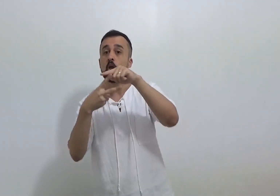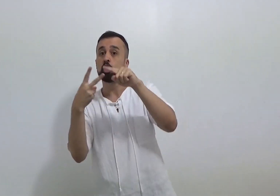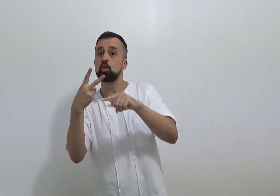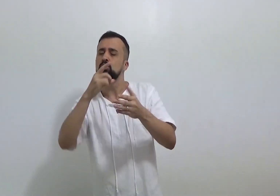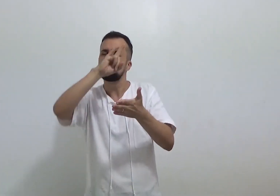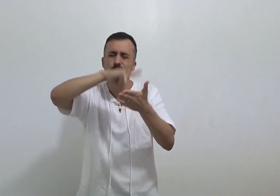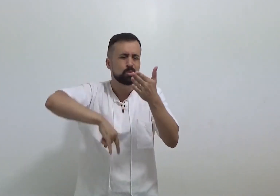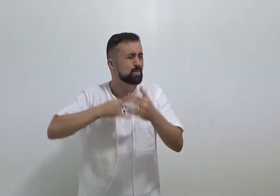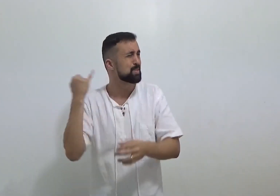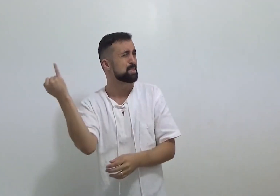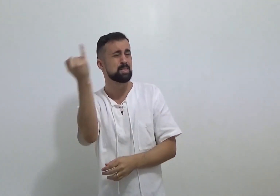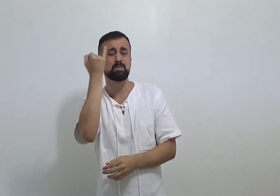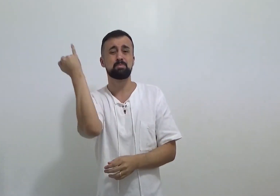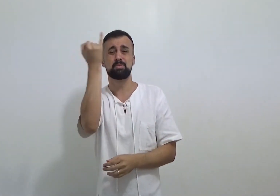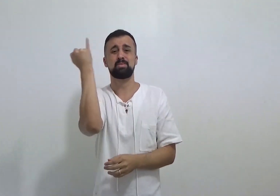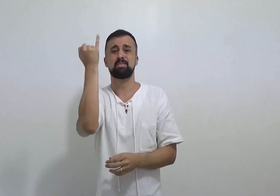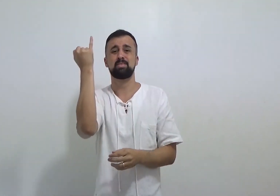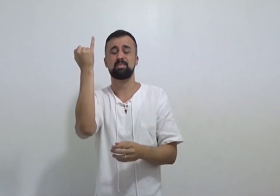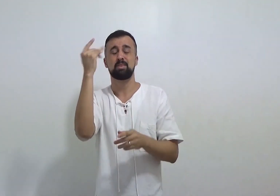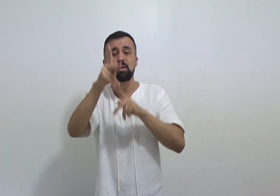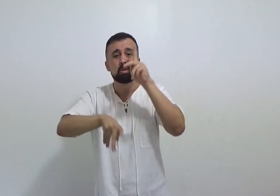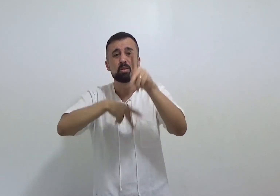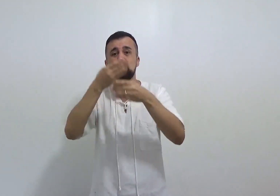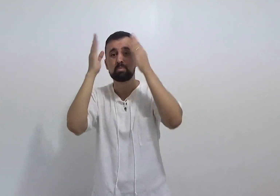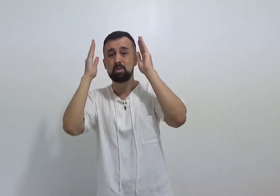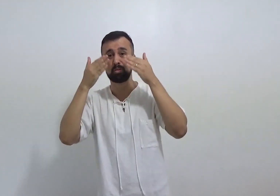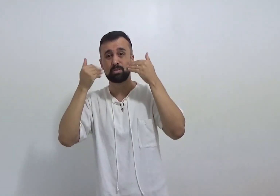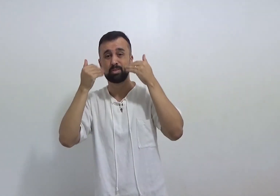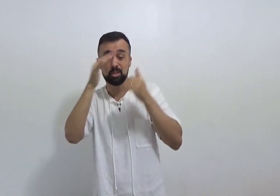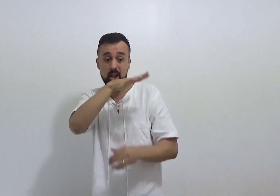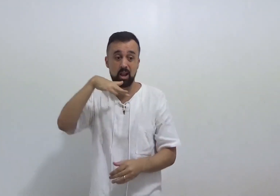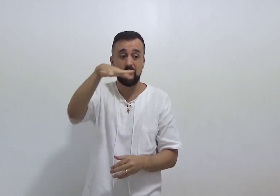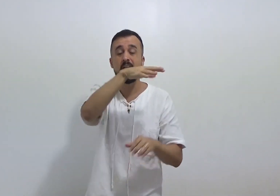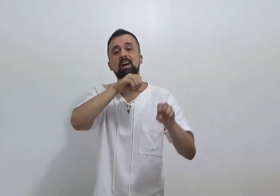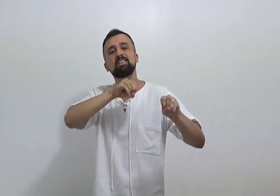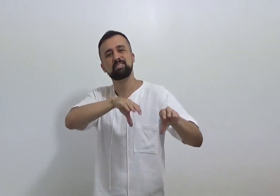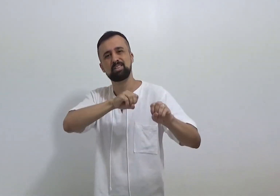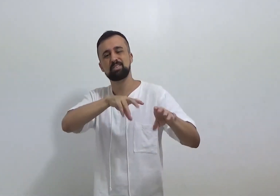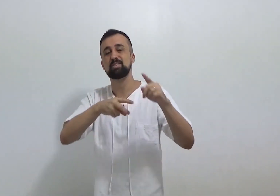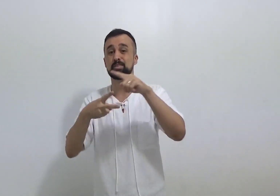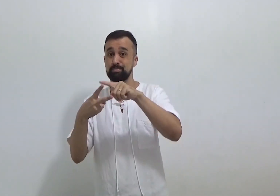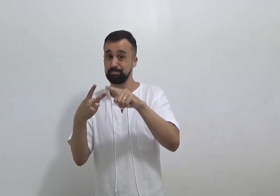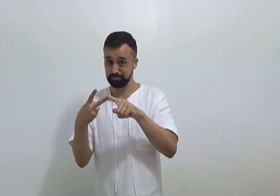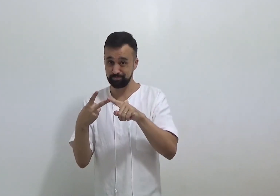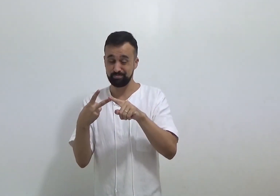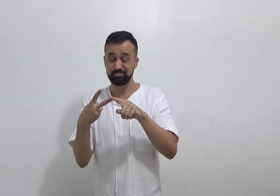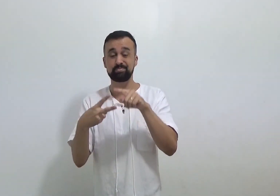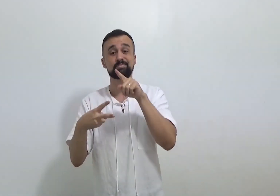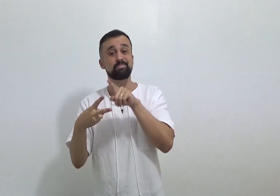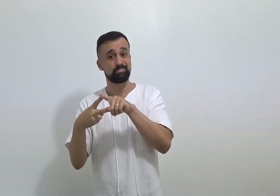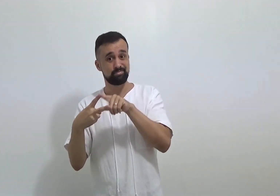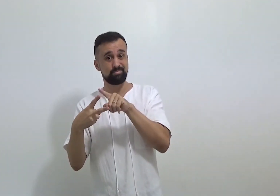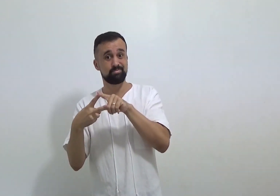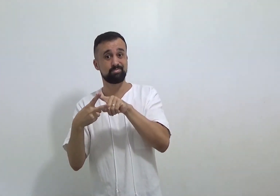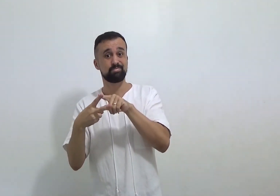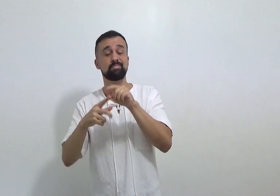Aprendemos, nesta videoaula, sobre 2 documentos importantíssimos para os povos indígenas na